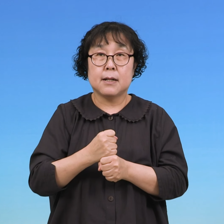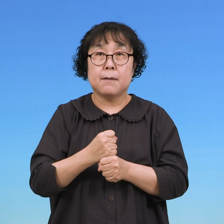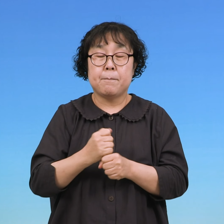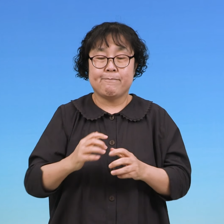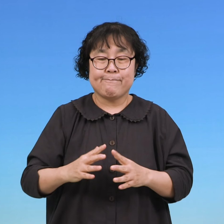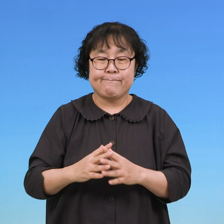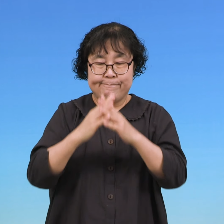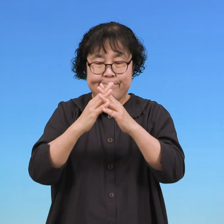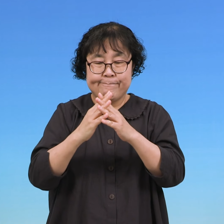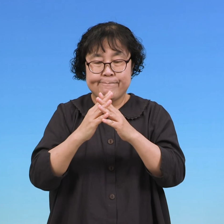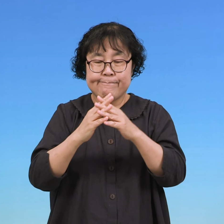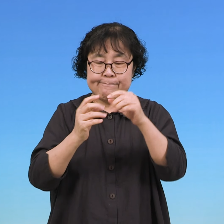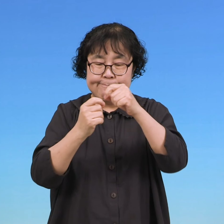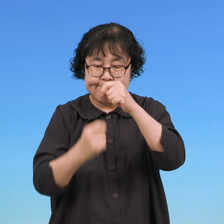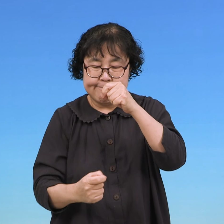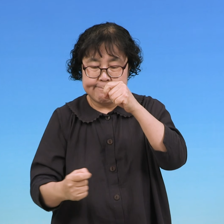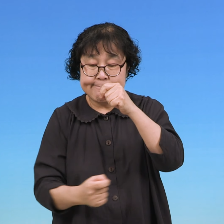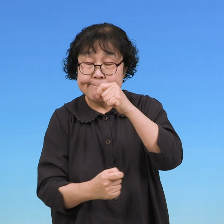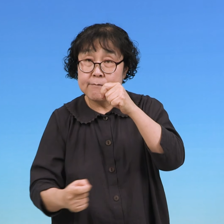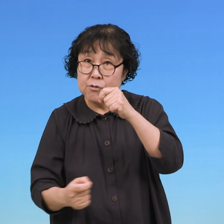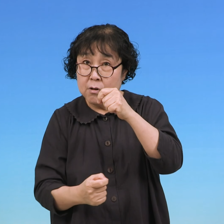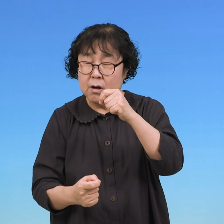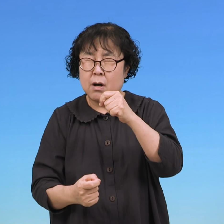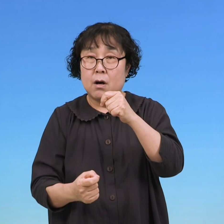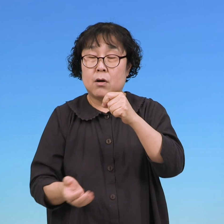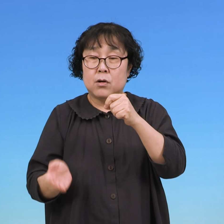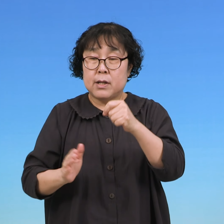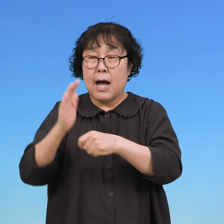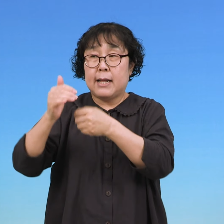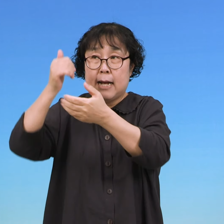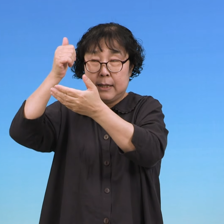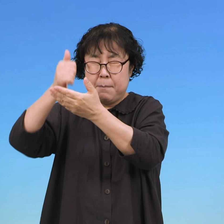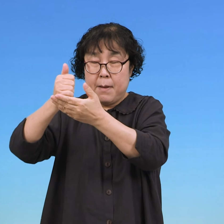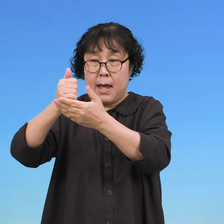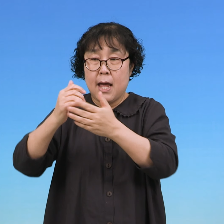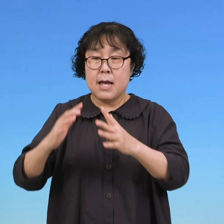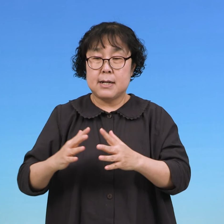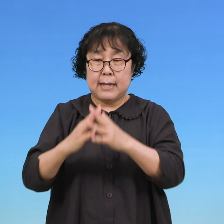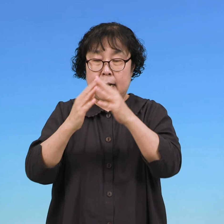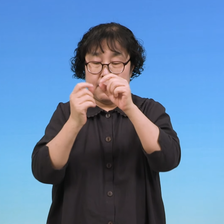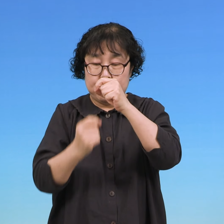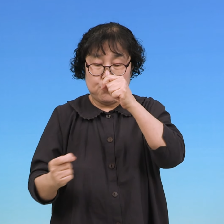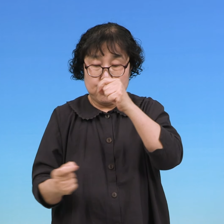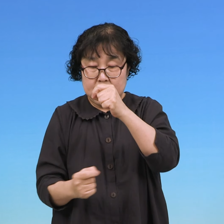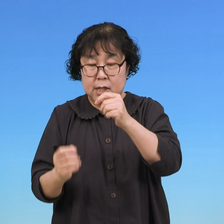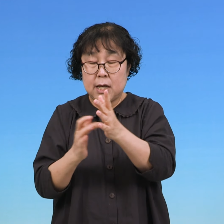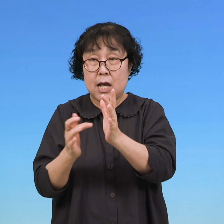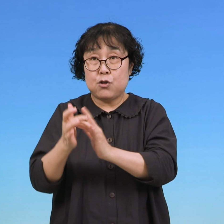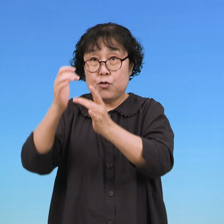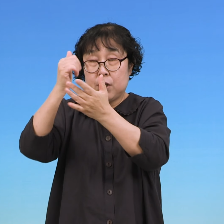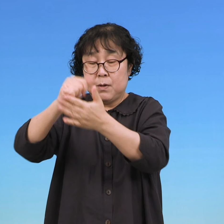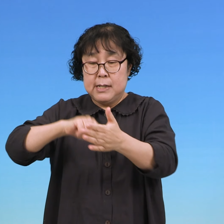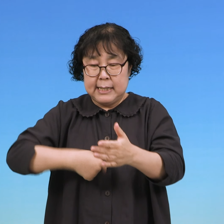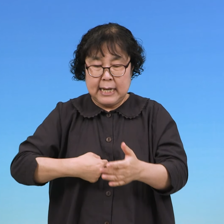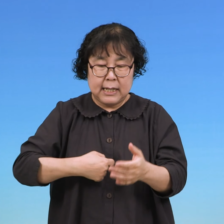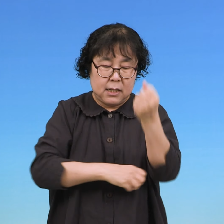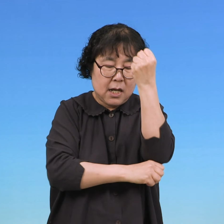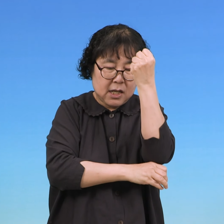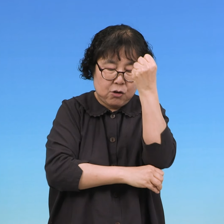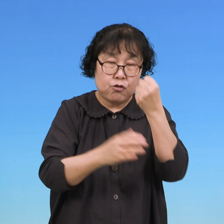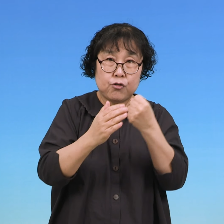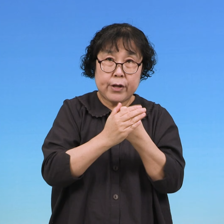그 다림줄인데 하나님의 다림줄이신 예수 그리스도를 그것 때문에 십자가에 못 박아버린